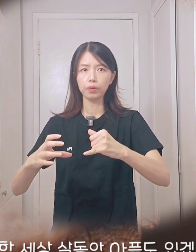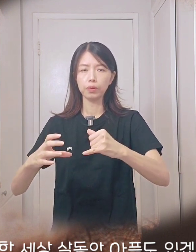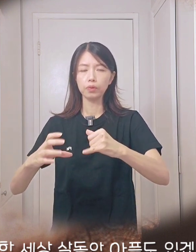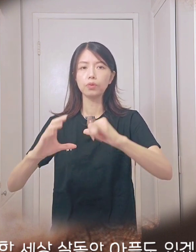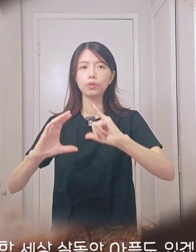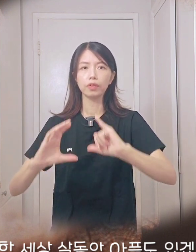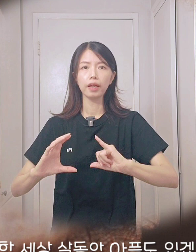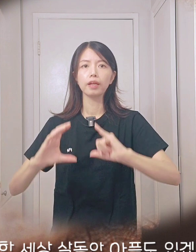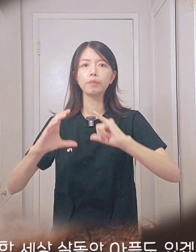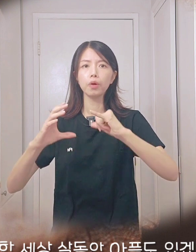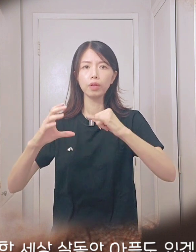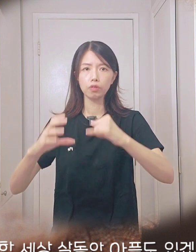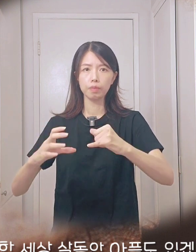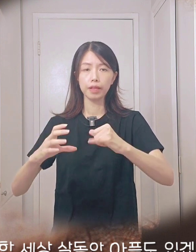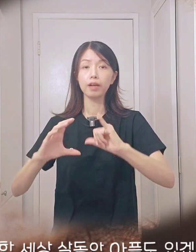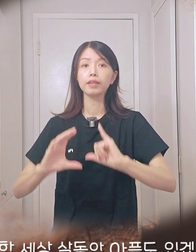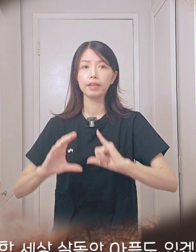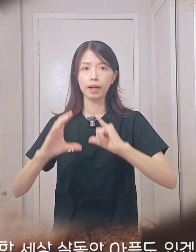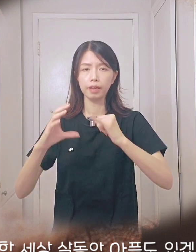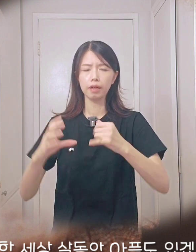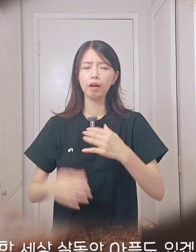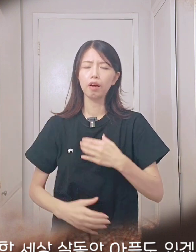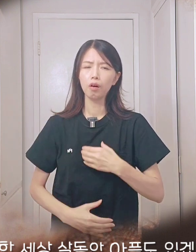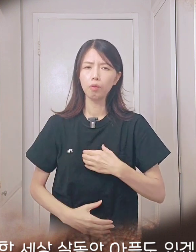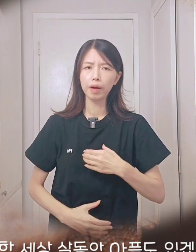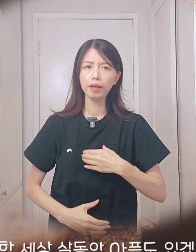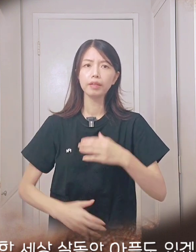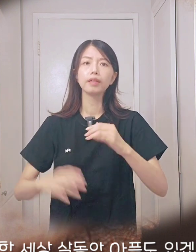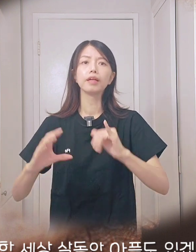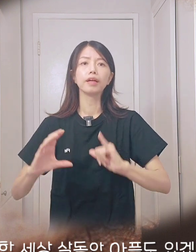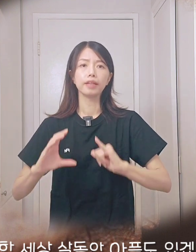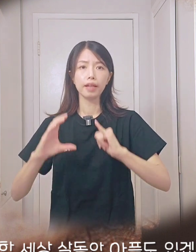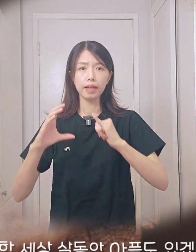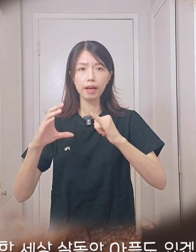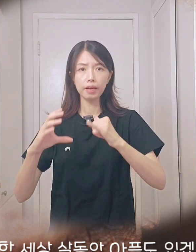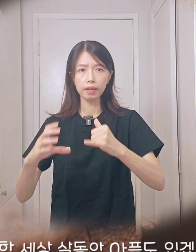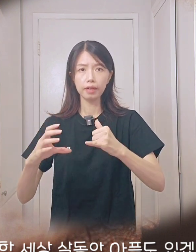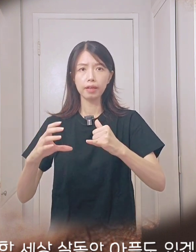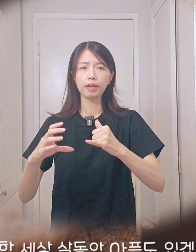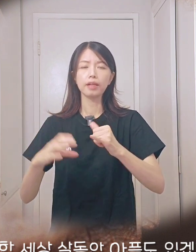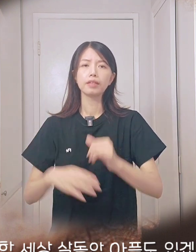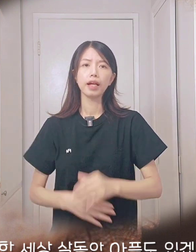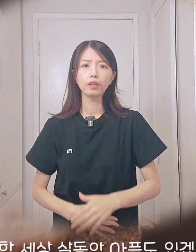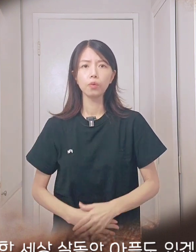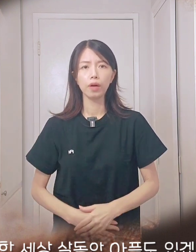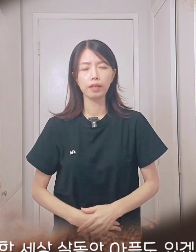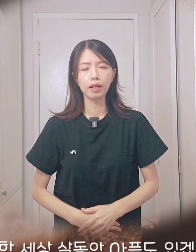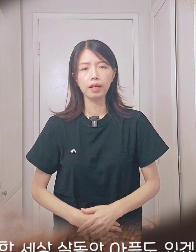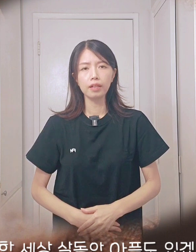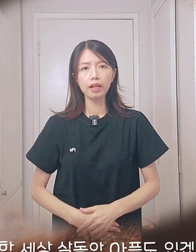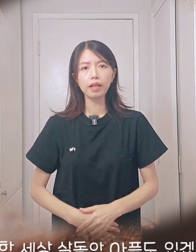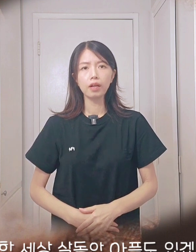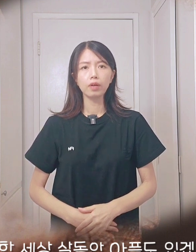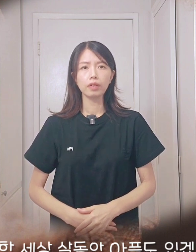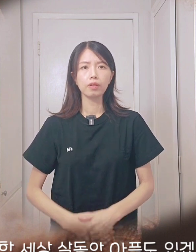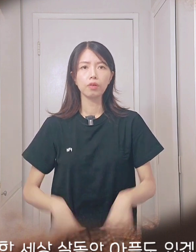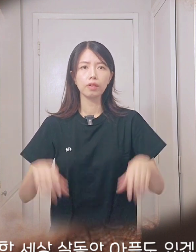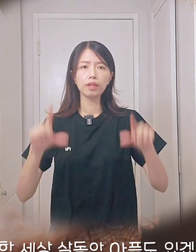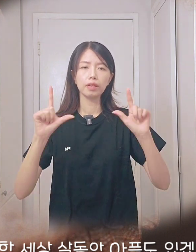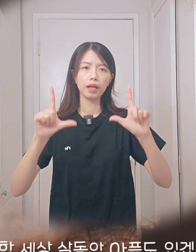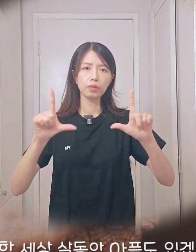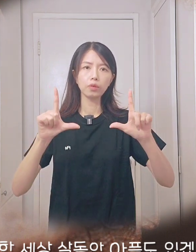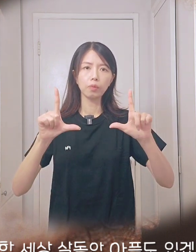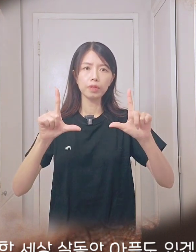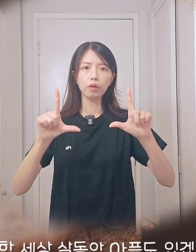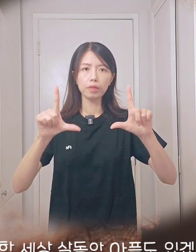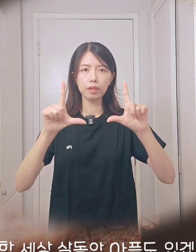앞으로 둥글게 표현해 주시면 돼요. 세상. 험한 세상 살 동안. 살다라고 하는